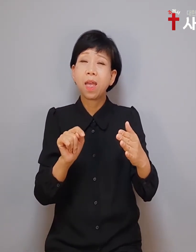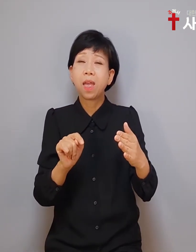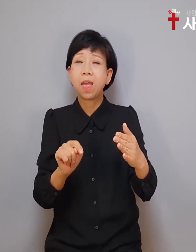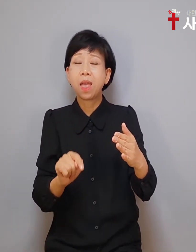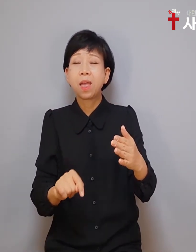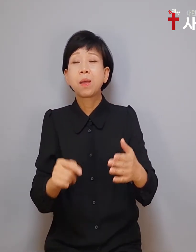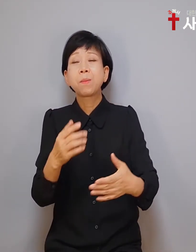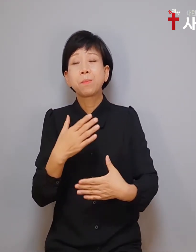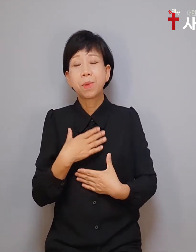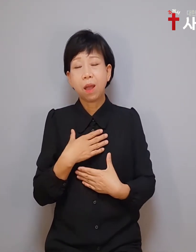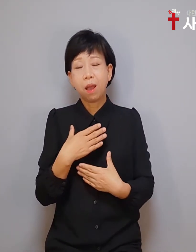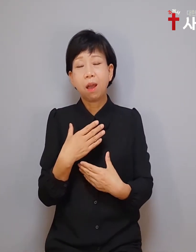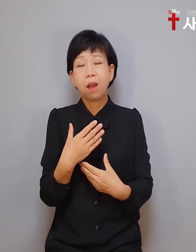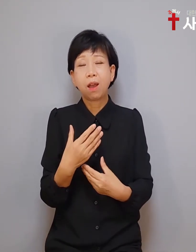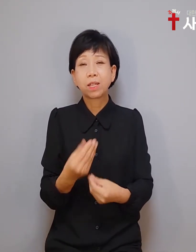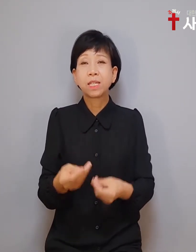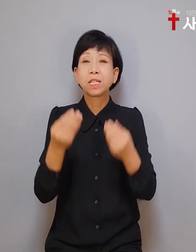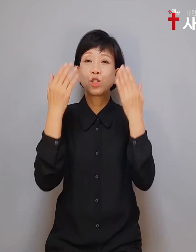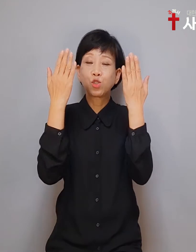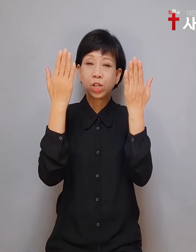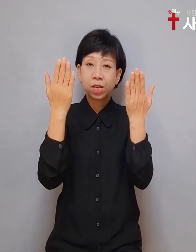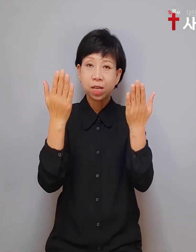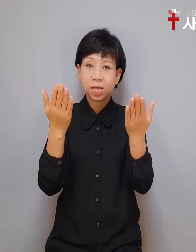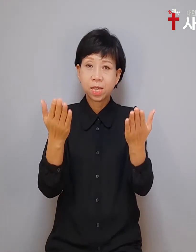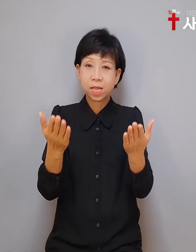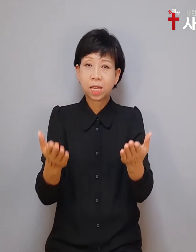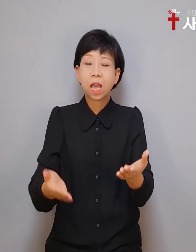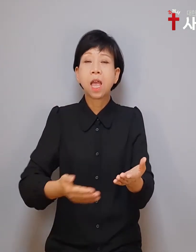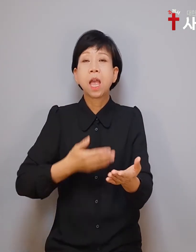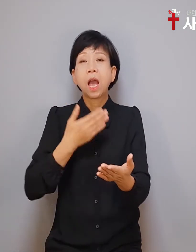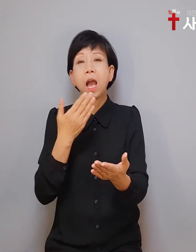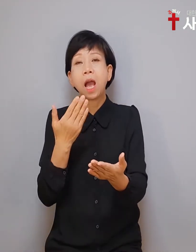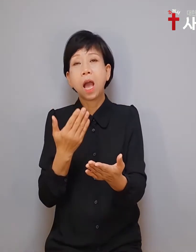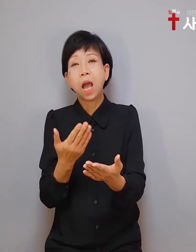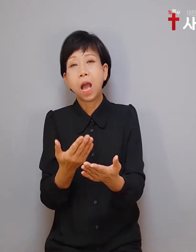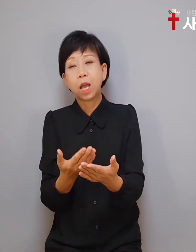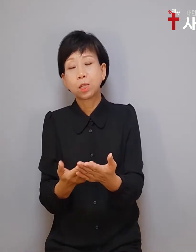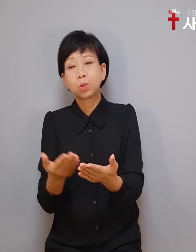속에 편히 쉬게